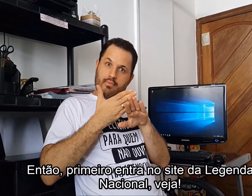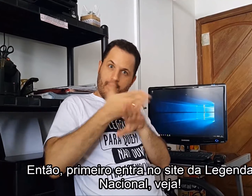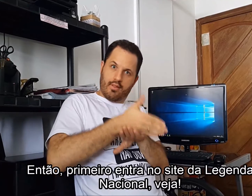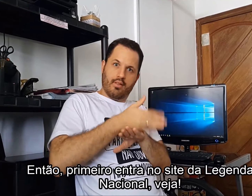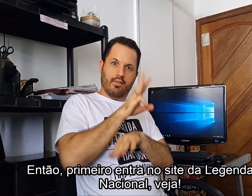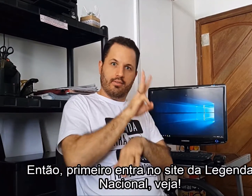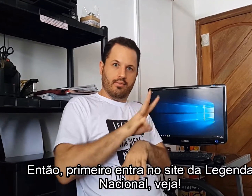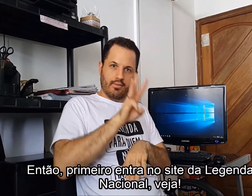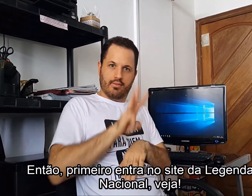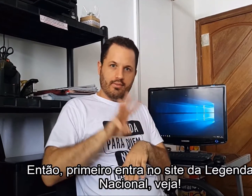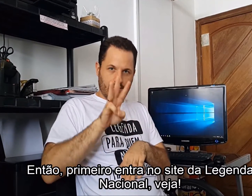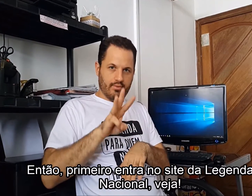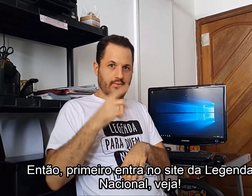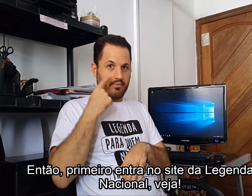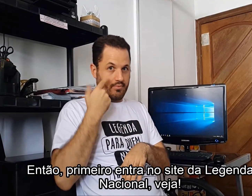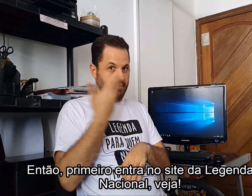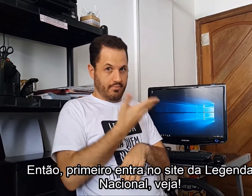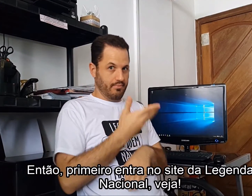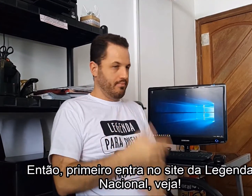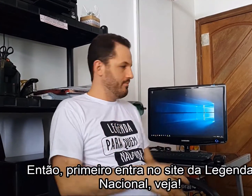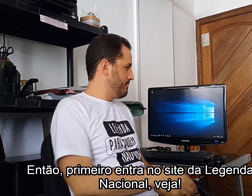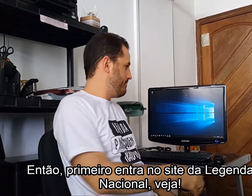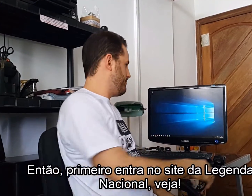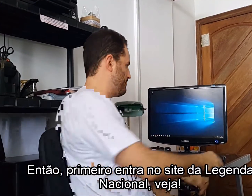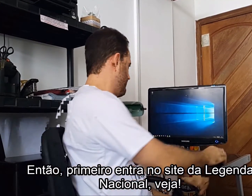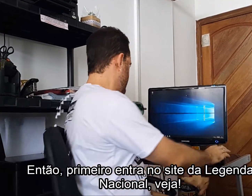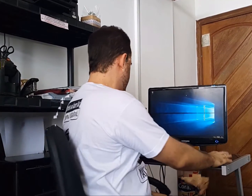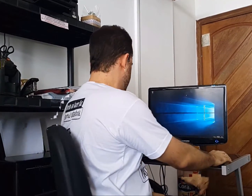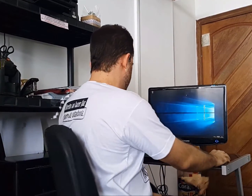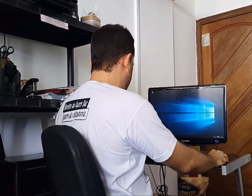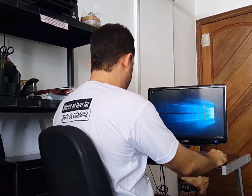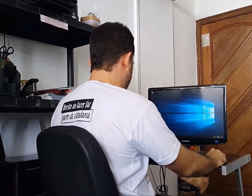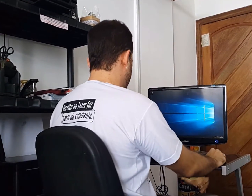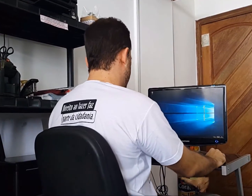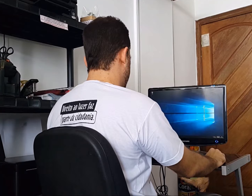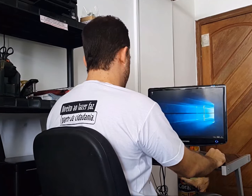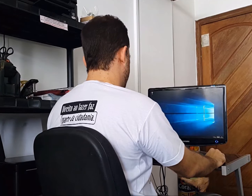da Luta então primeiro entra no site da legenda Nacional